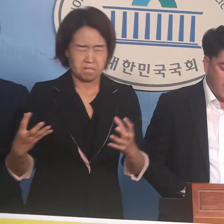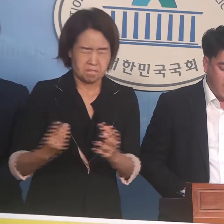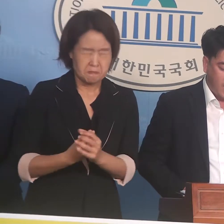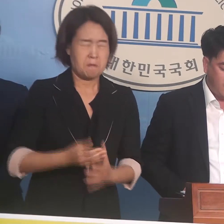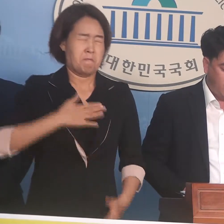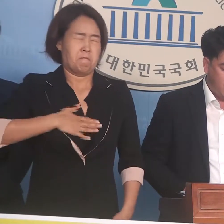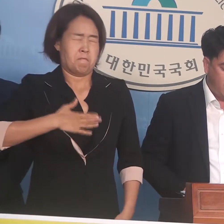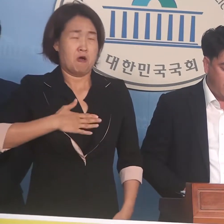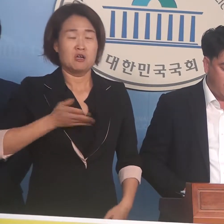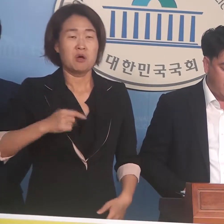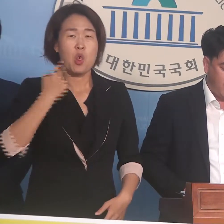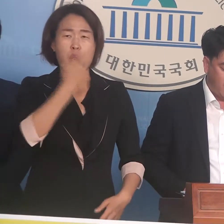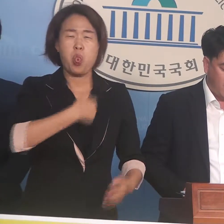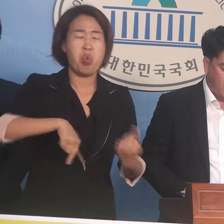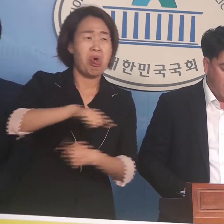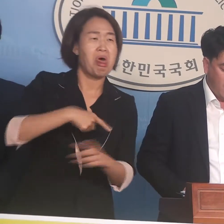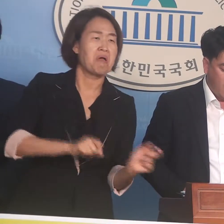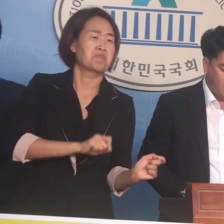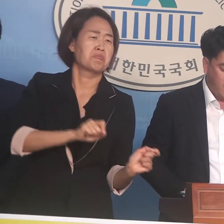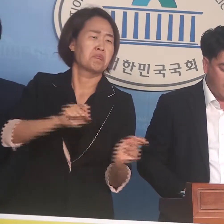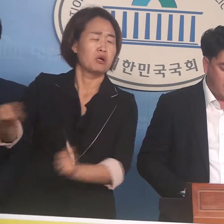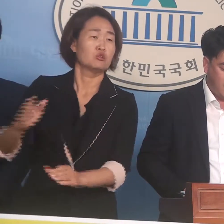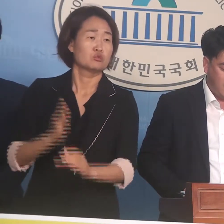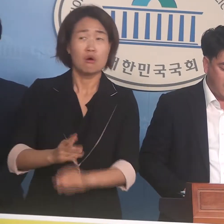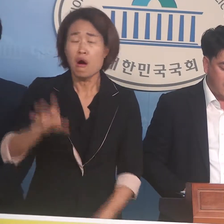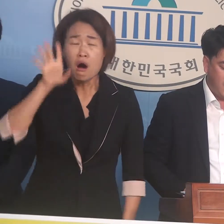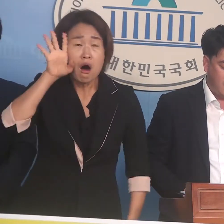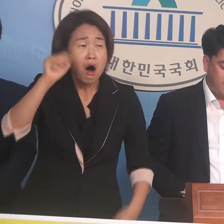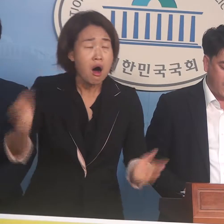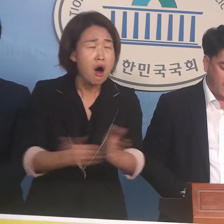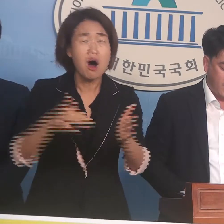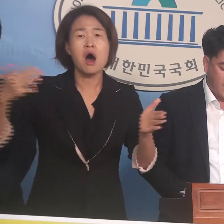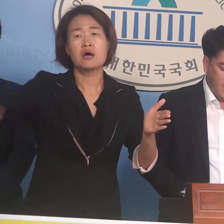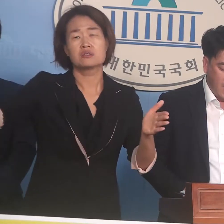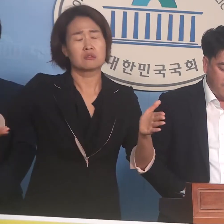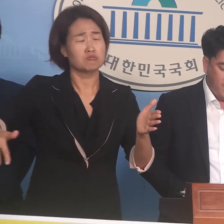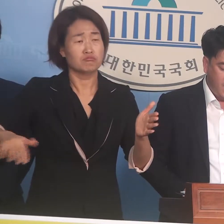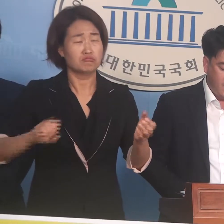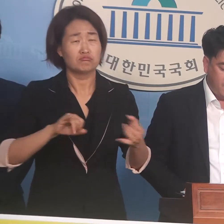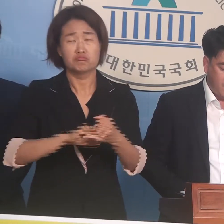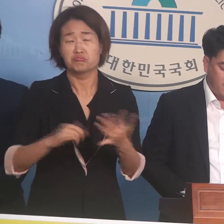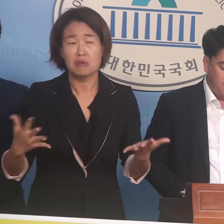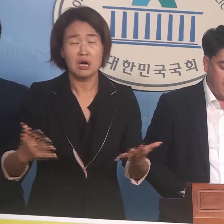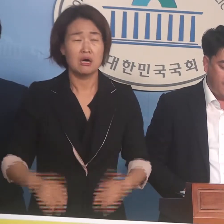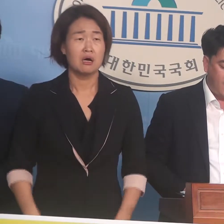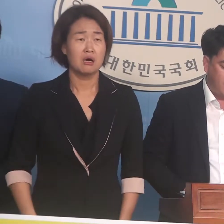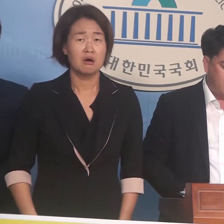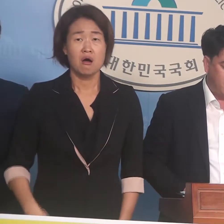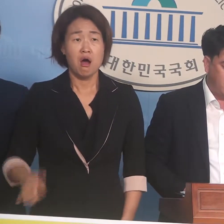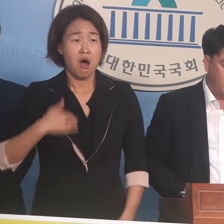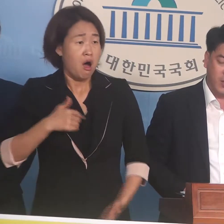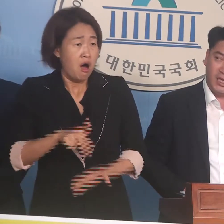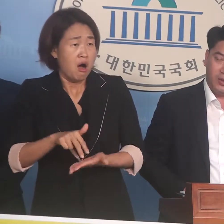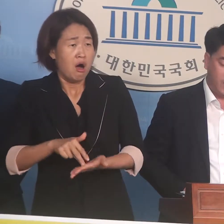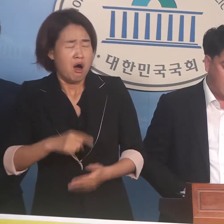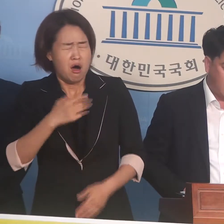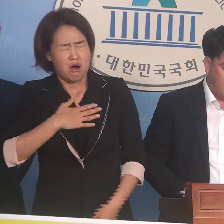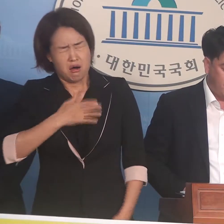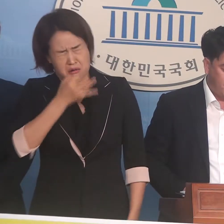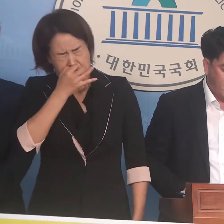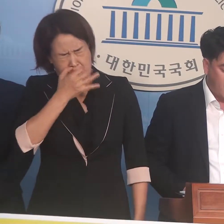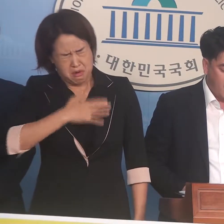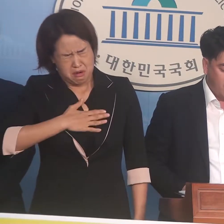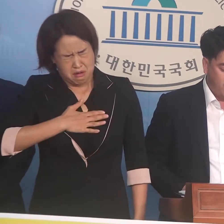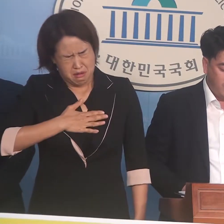알려왔지만 계속 지연되고 있으며 언제 끝날지 기약이 없다. 피해 기업들은 피가 말리는 심정으로 기다리고